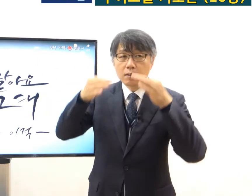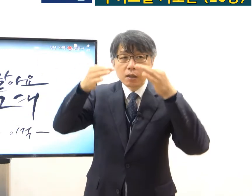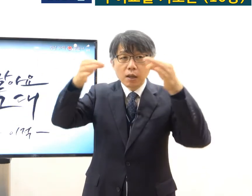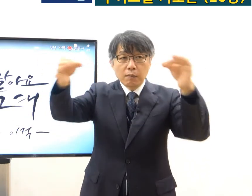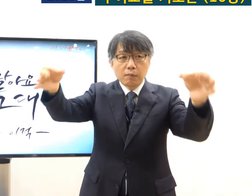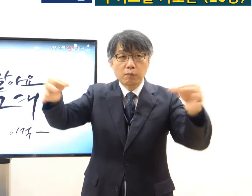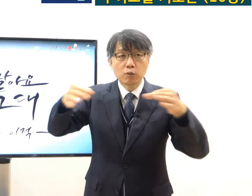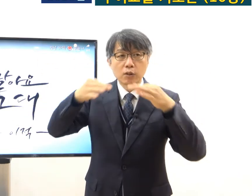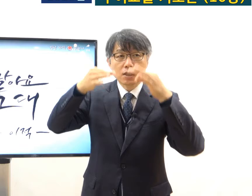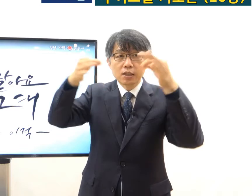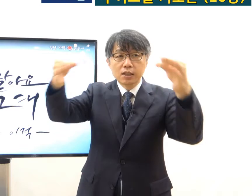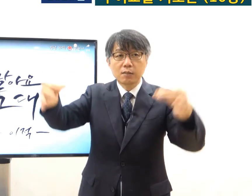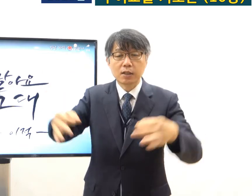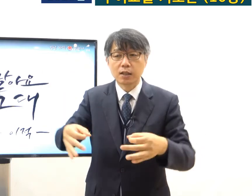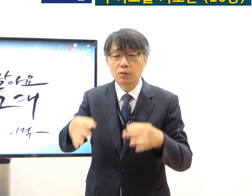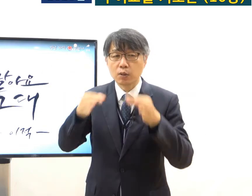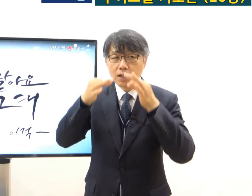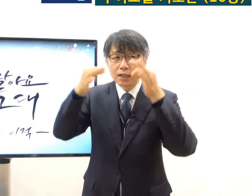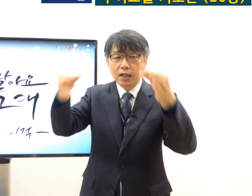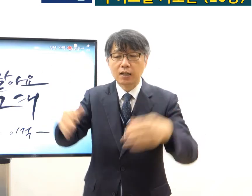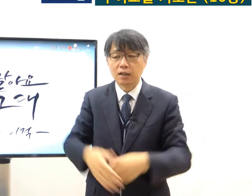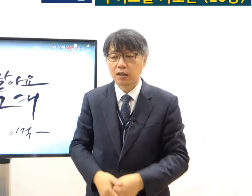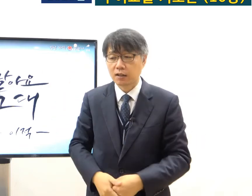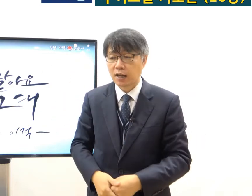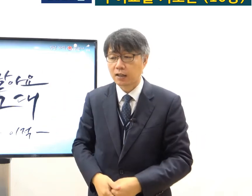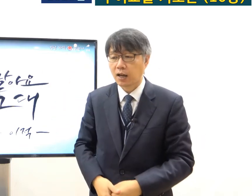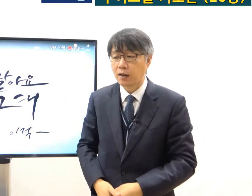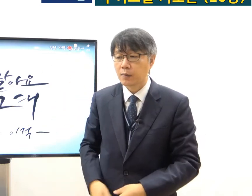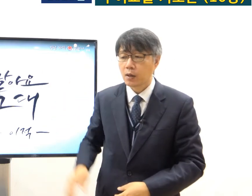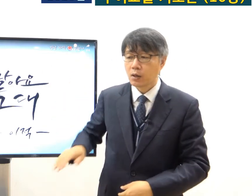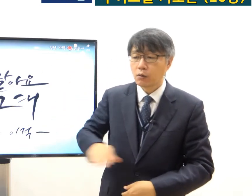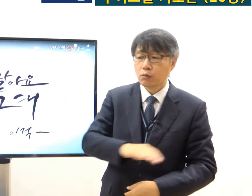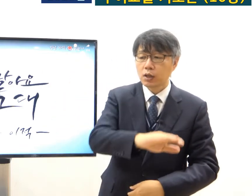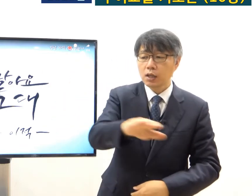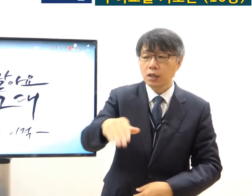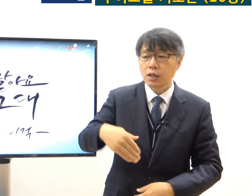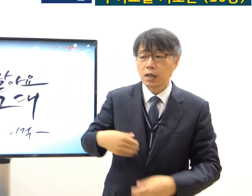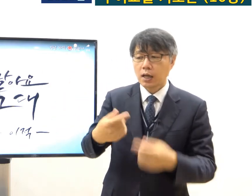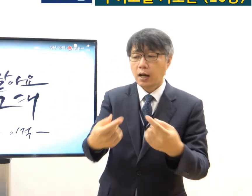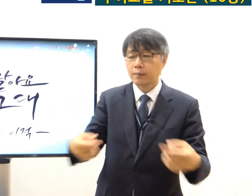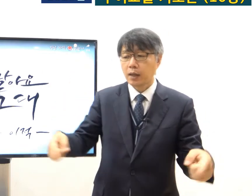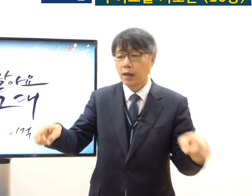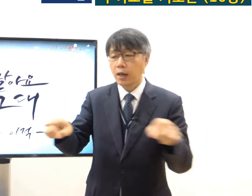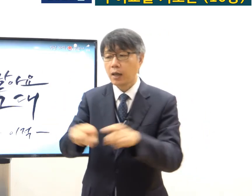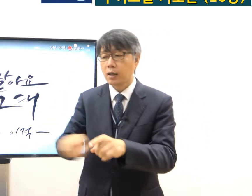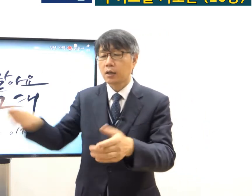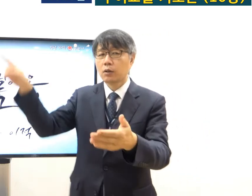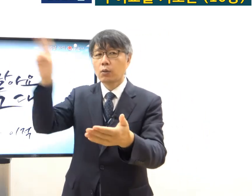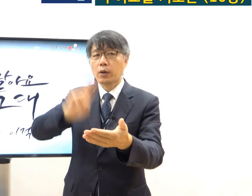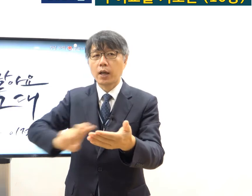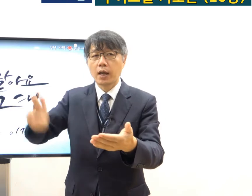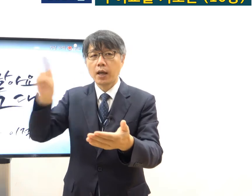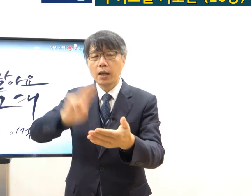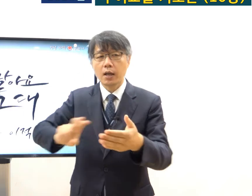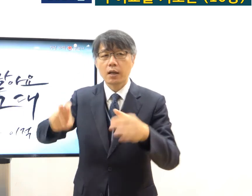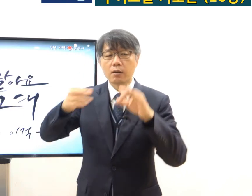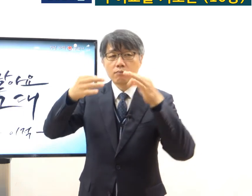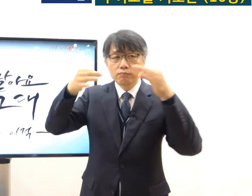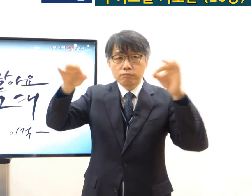이렇게 소리를 지르는 겁니다. 이렇게 소리가 이렇게 나가니까 우리 함께 노래